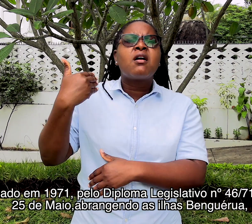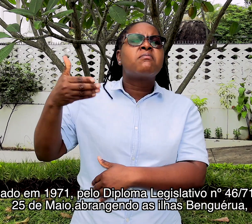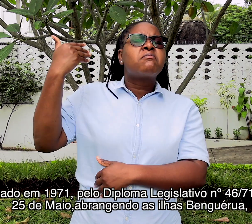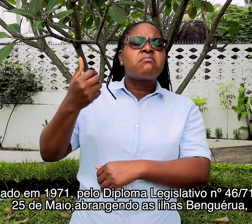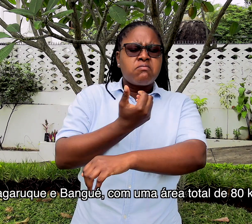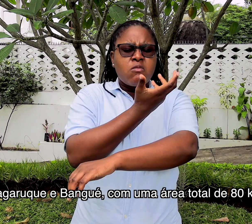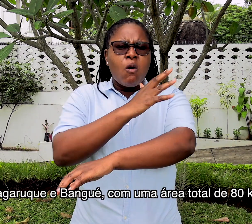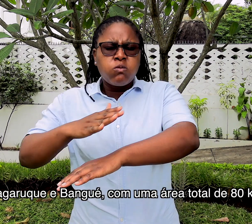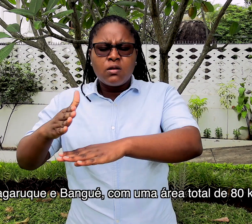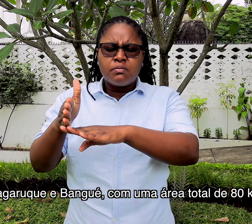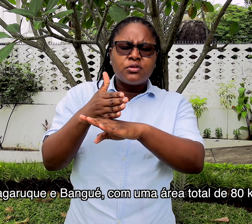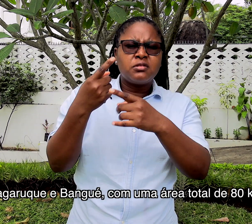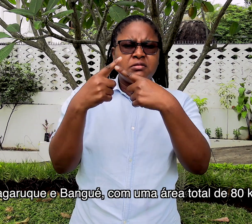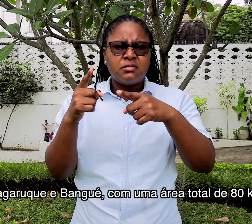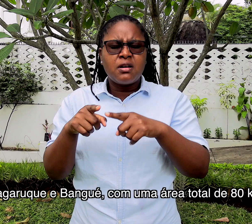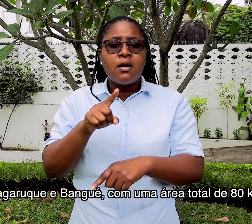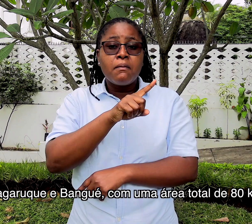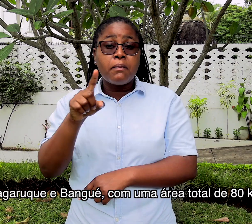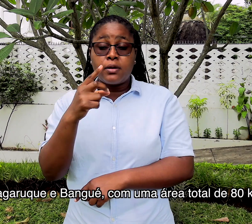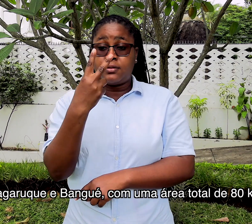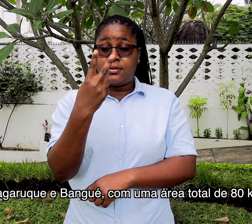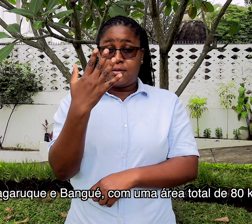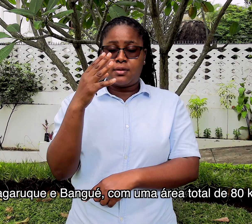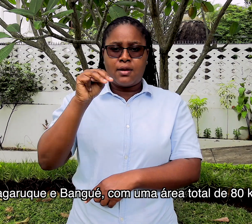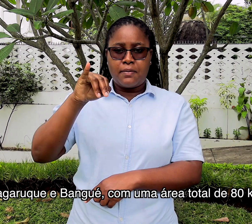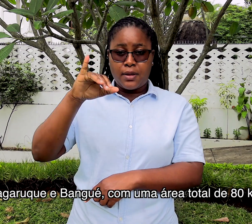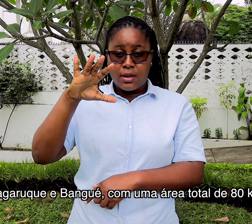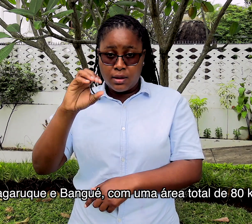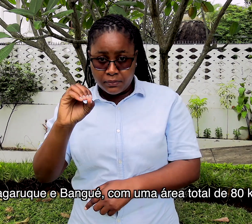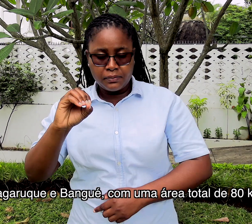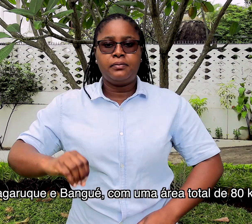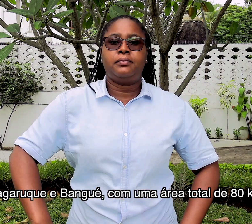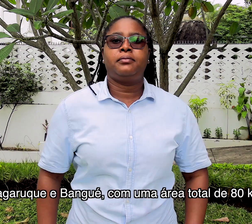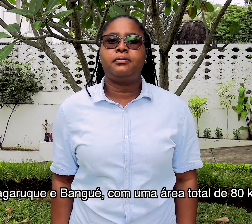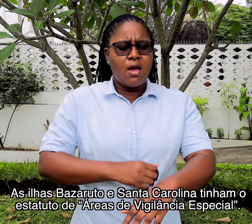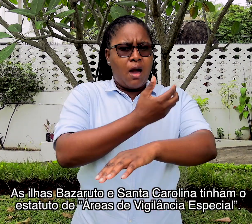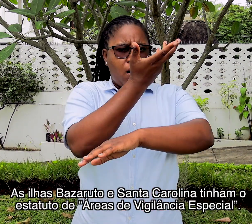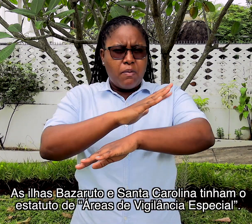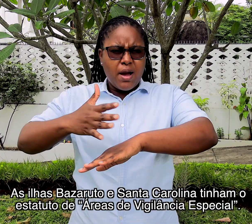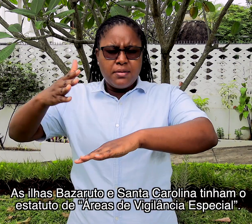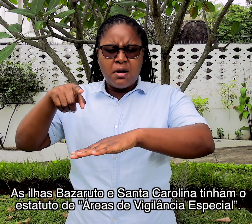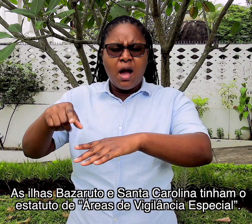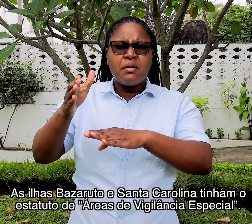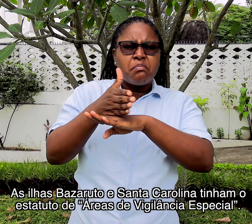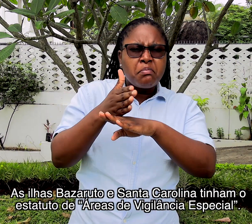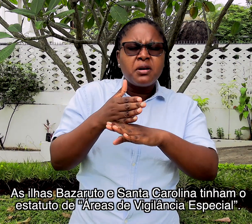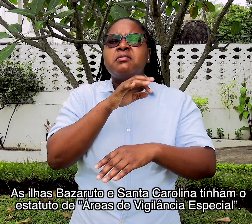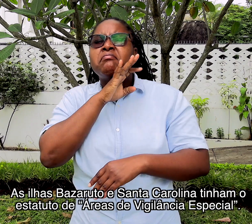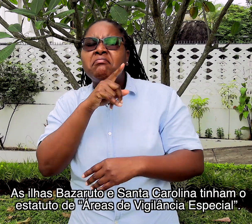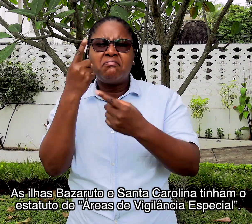de Benheira, Magarrupe e Bangue, com uma área total de 80 km². As ilhas Bazaruto e Santa Carolina tinham